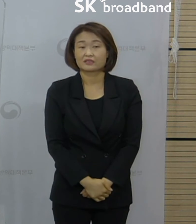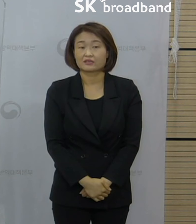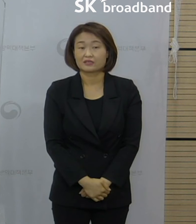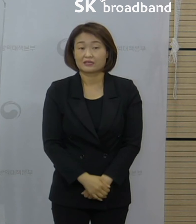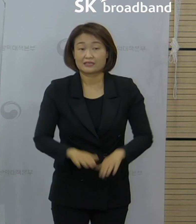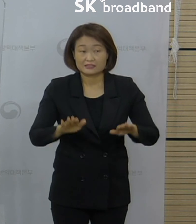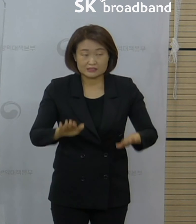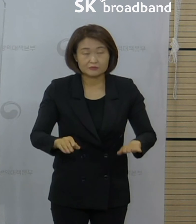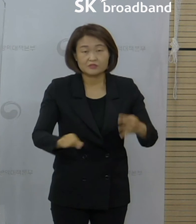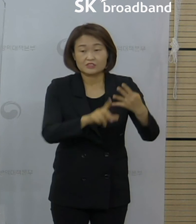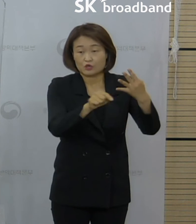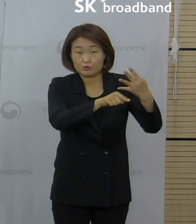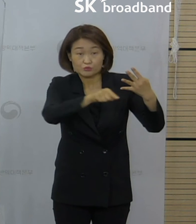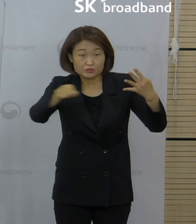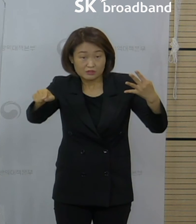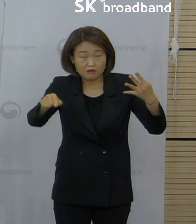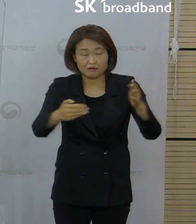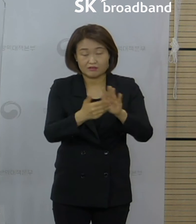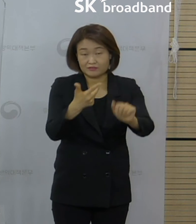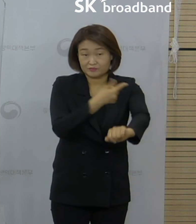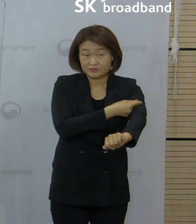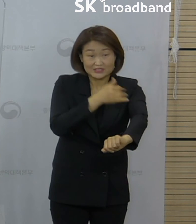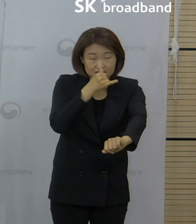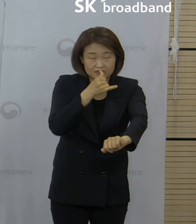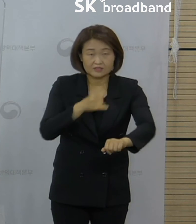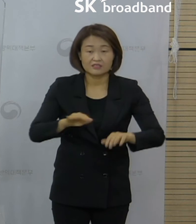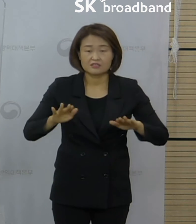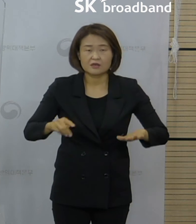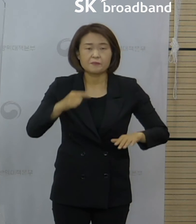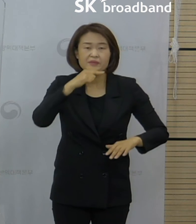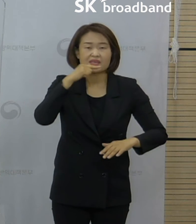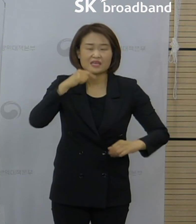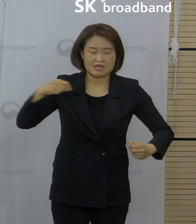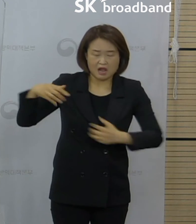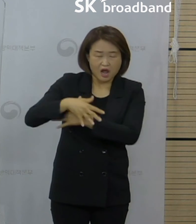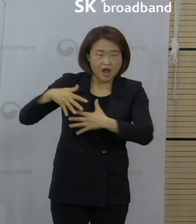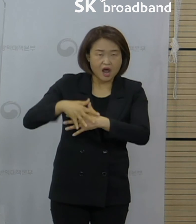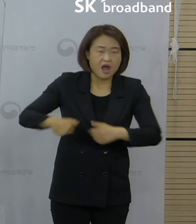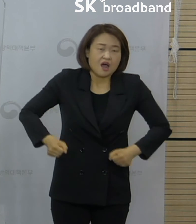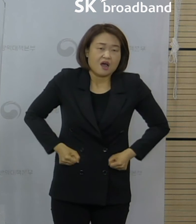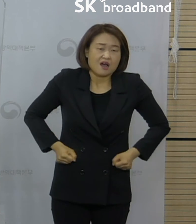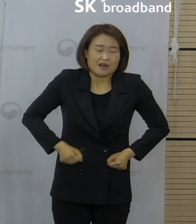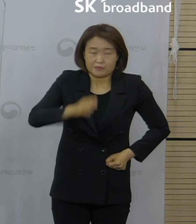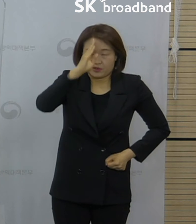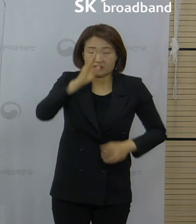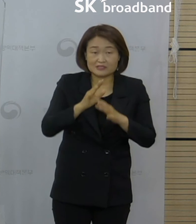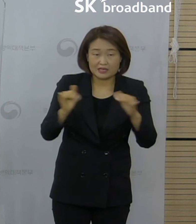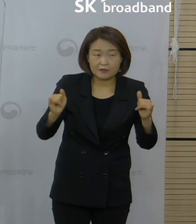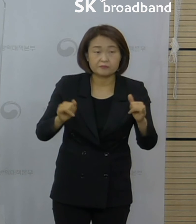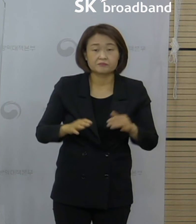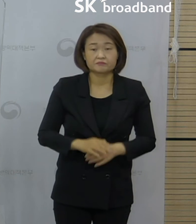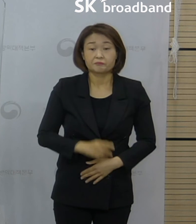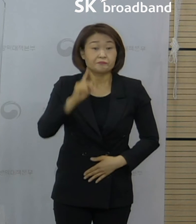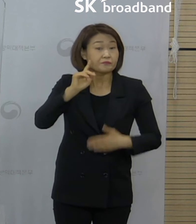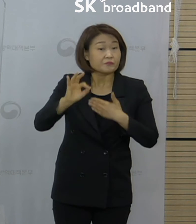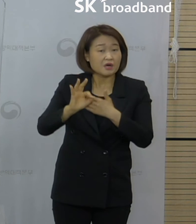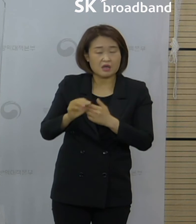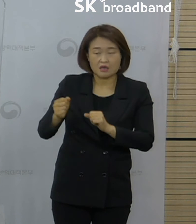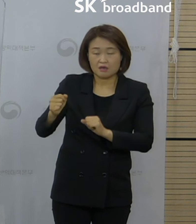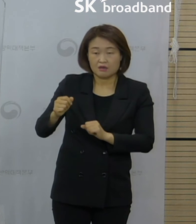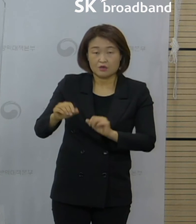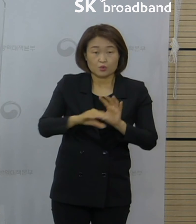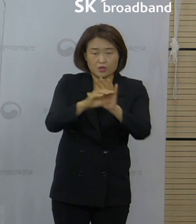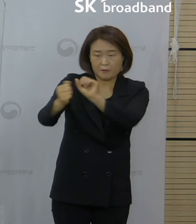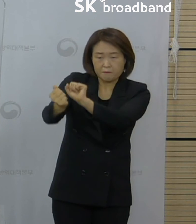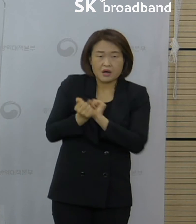2분기에 계획하고 있는 만성질환자 중 이제 투석 환자 같은 경우는 감염 시 상당히 그 중증화의 어떤